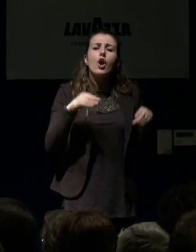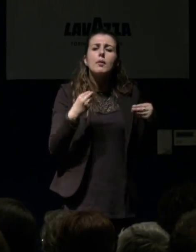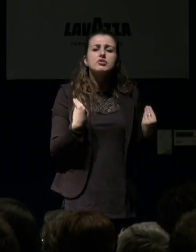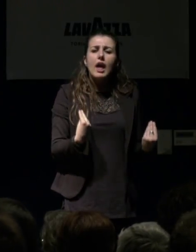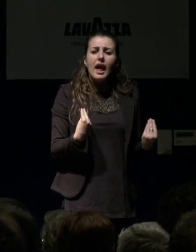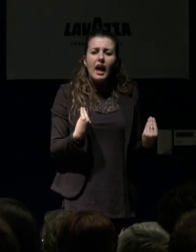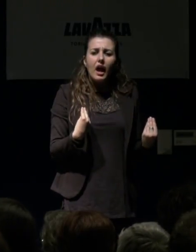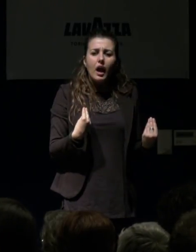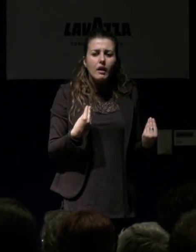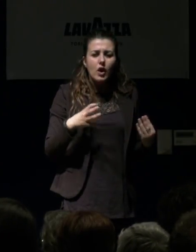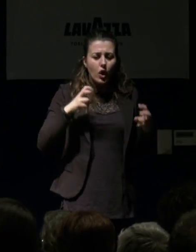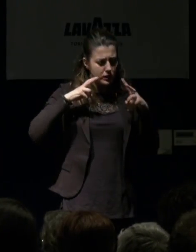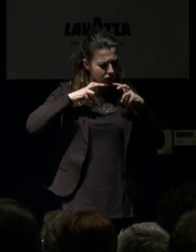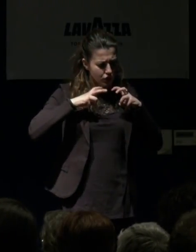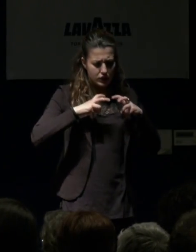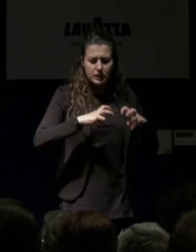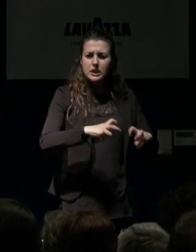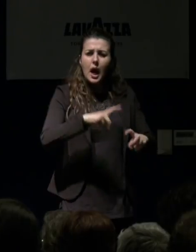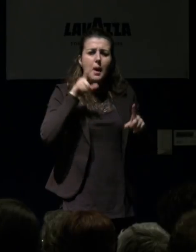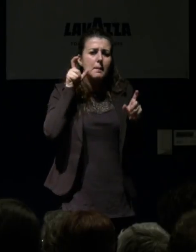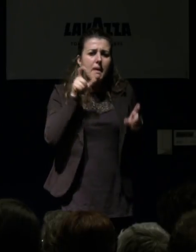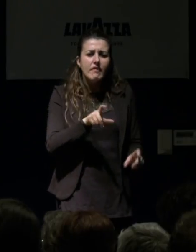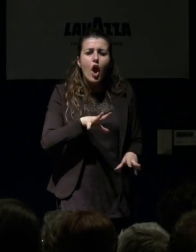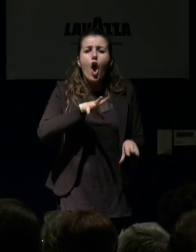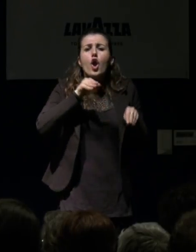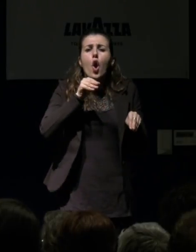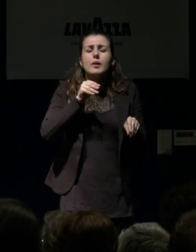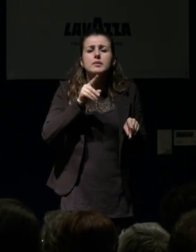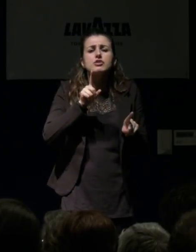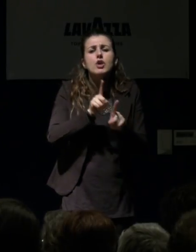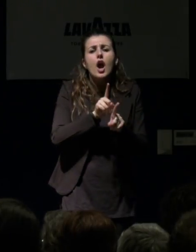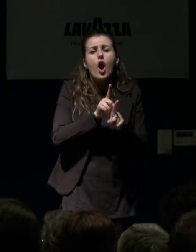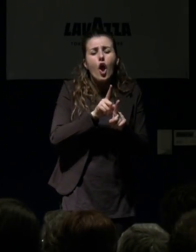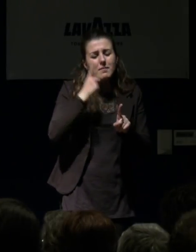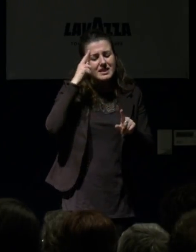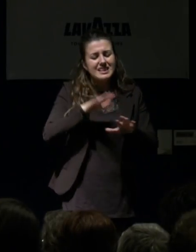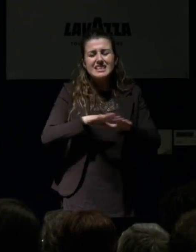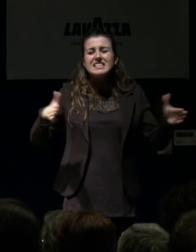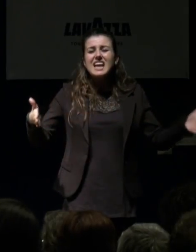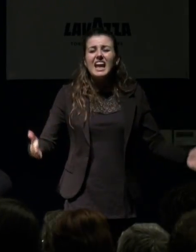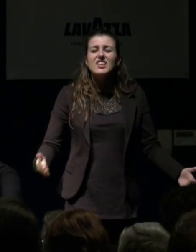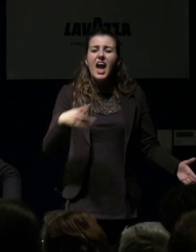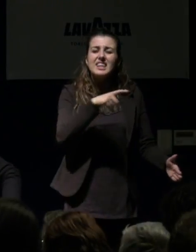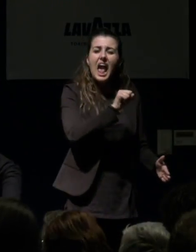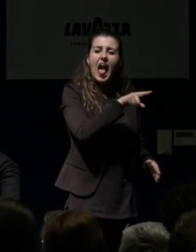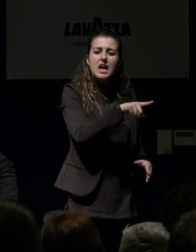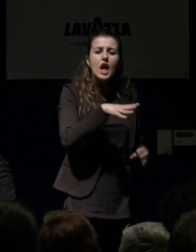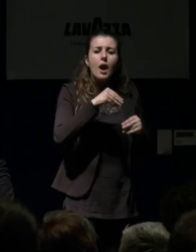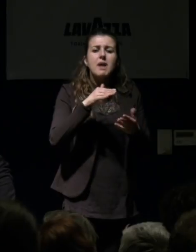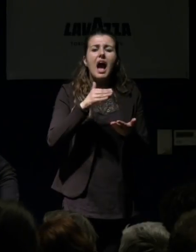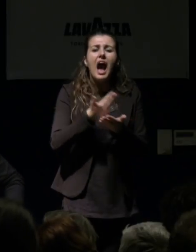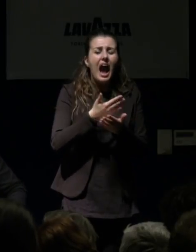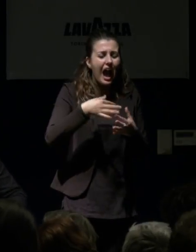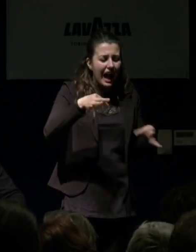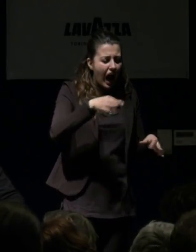diventare sterminato alessandro colleziona la sua scrivania comincia a riempirsi di di carte di di